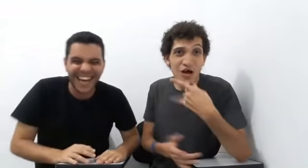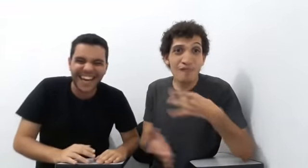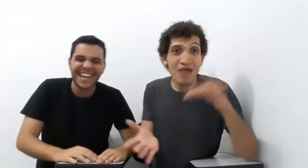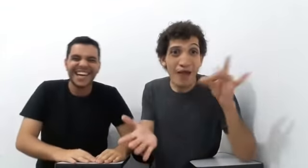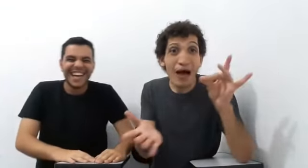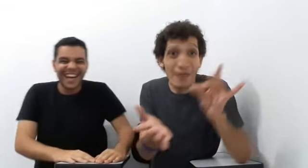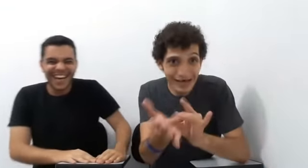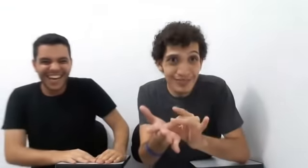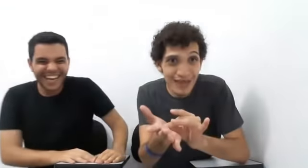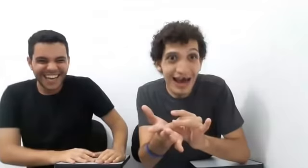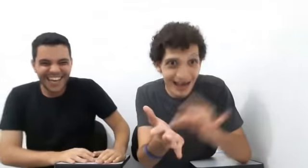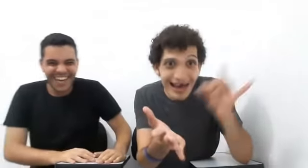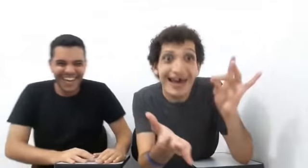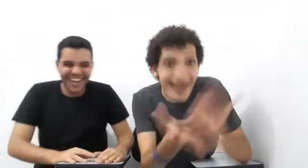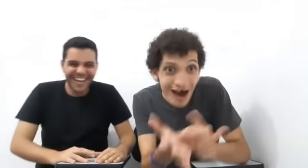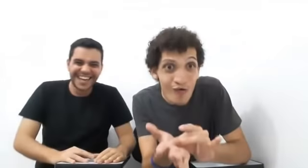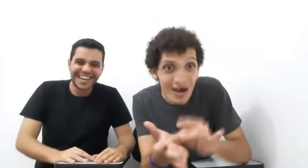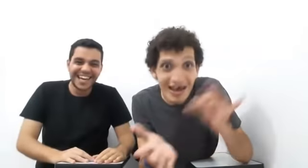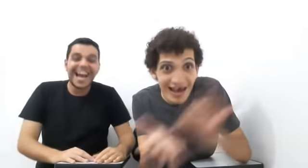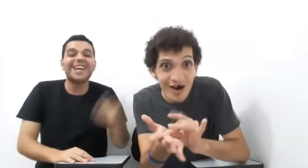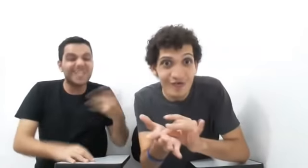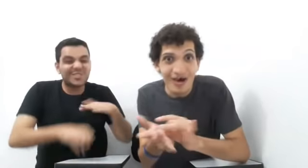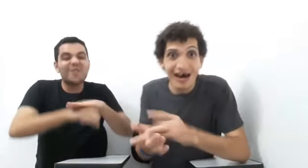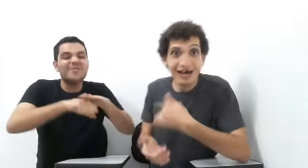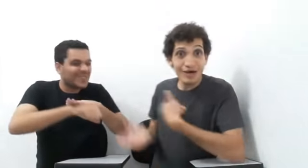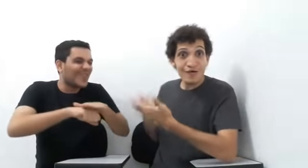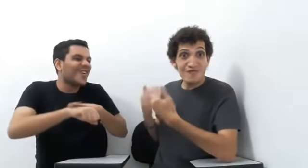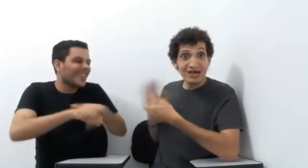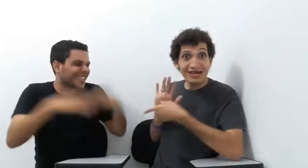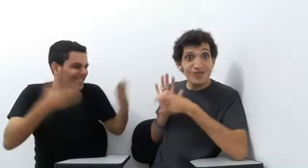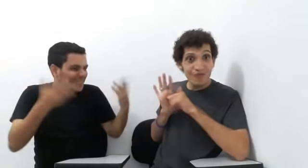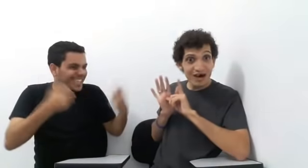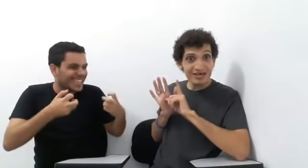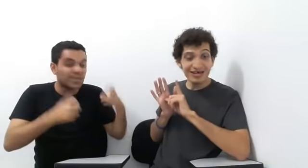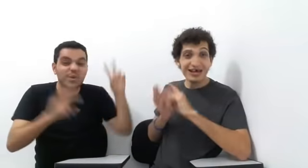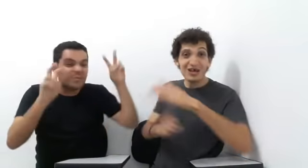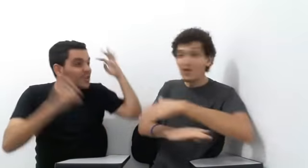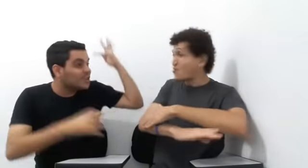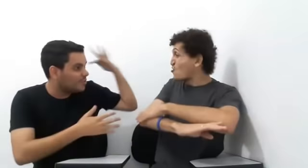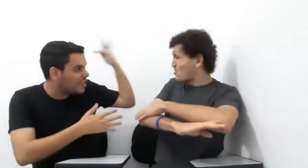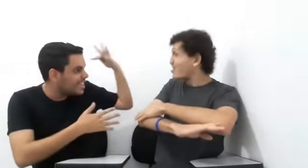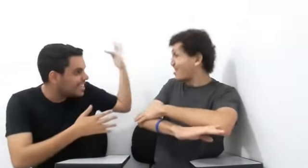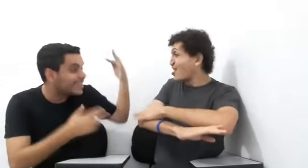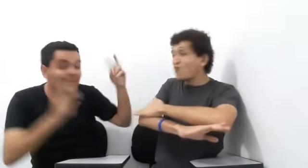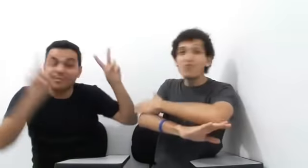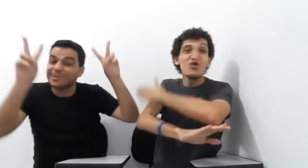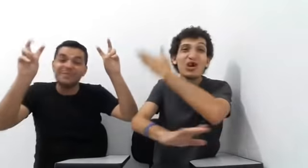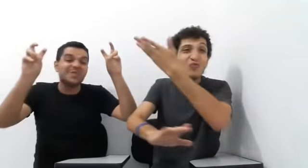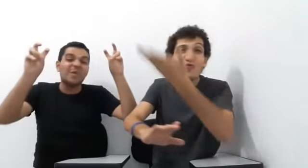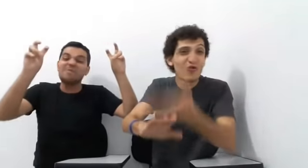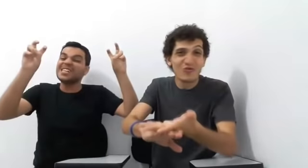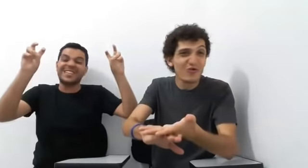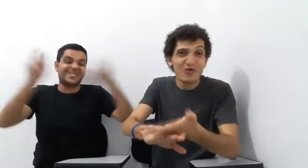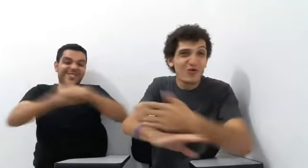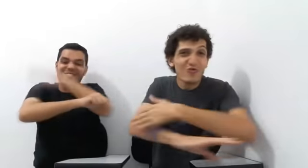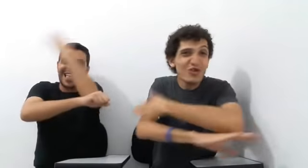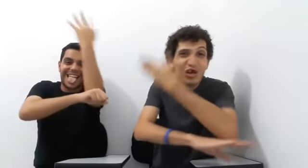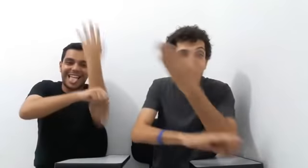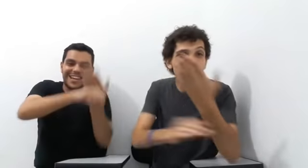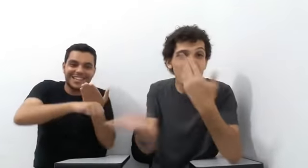me atestar, é real. A gente conversou hoje sobre isso, sobre filosofia, né? Sobre temas complexos. O dia todo